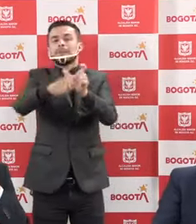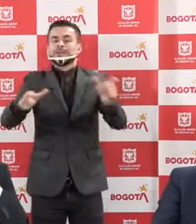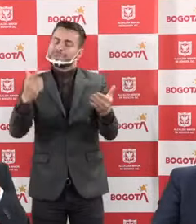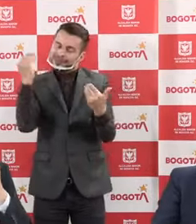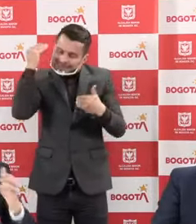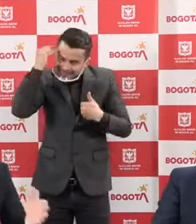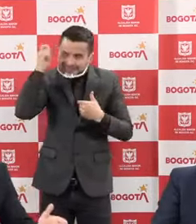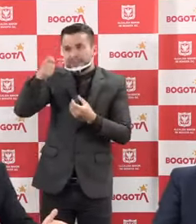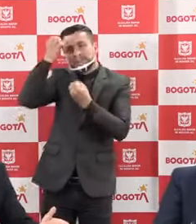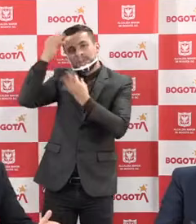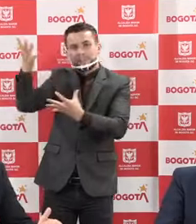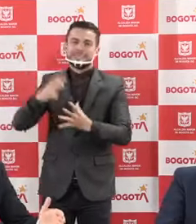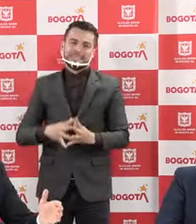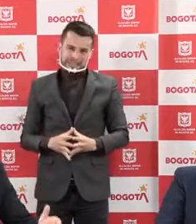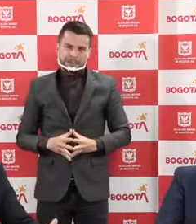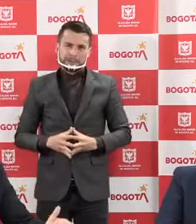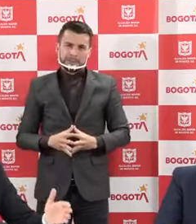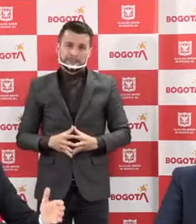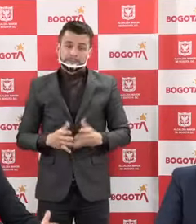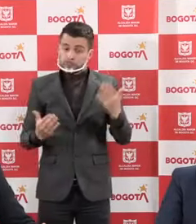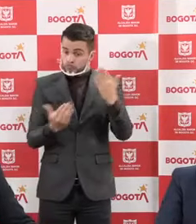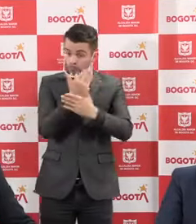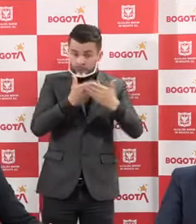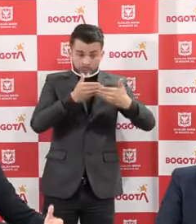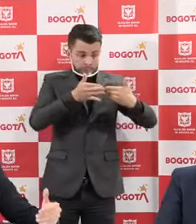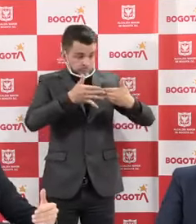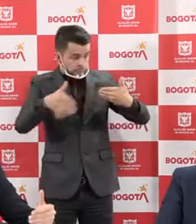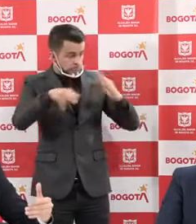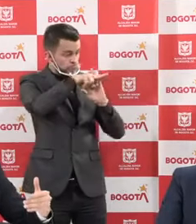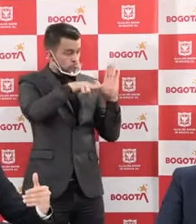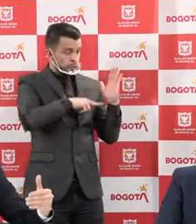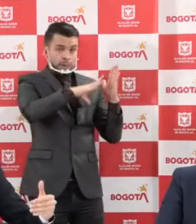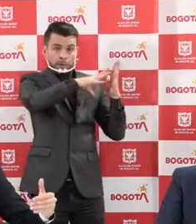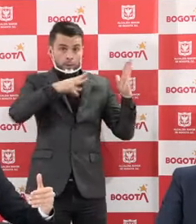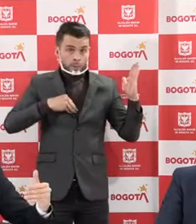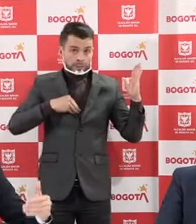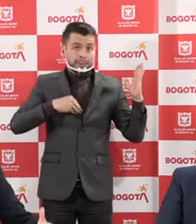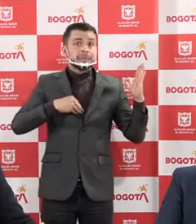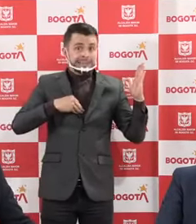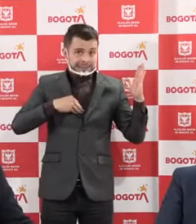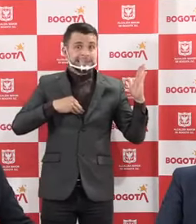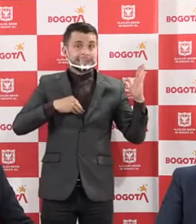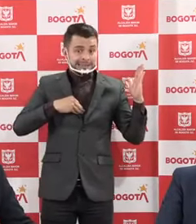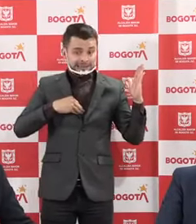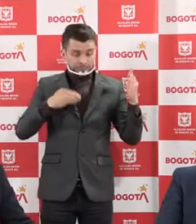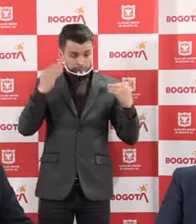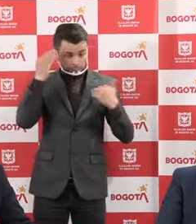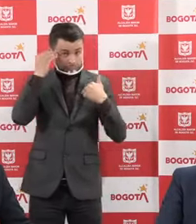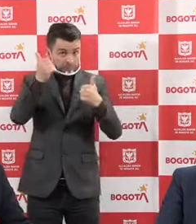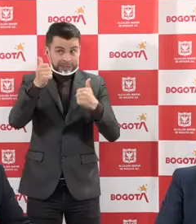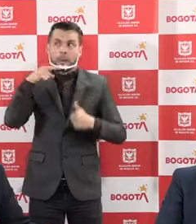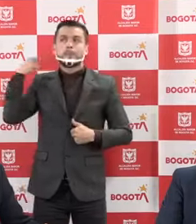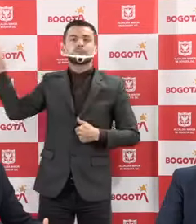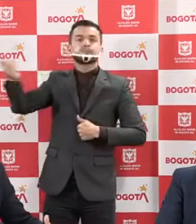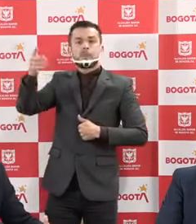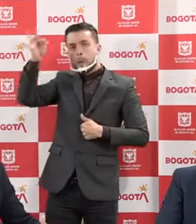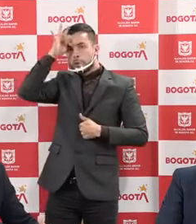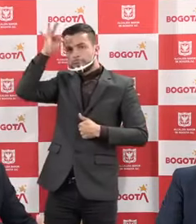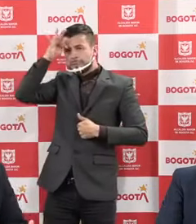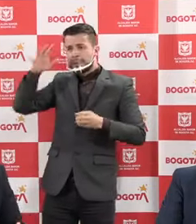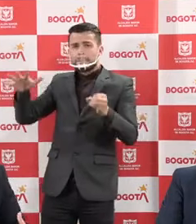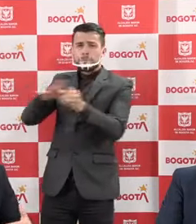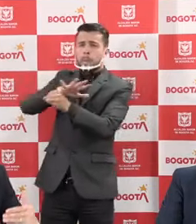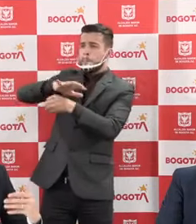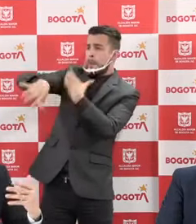realidad que podamos tener siempre la capacidad hospital habla en su vital área disponible como la hemos tenido hasta el momento en bogotá para